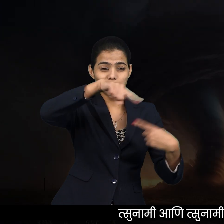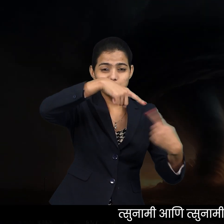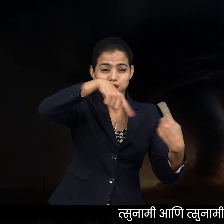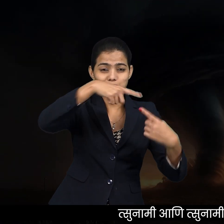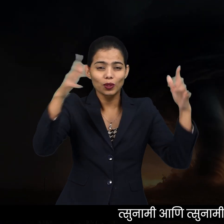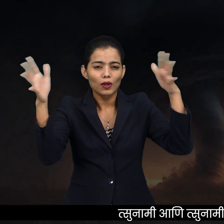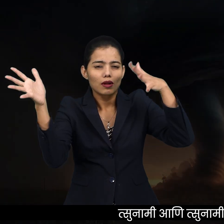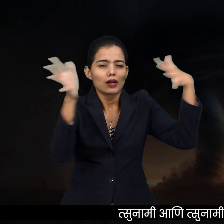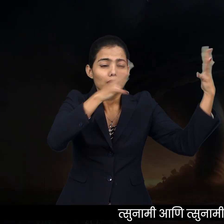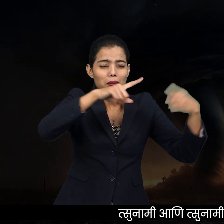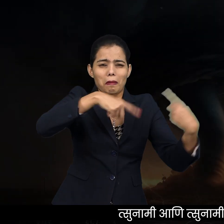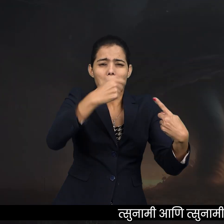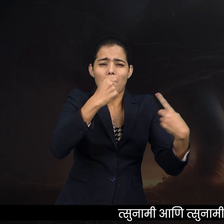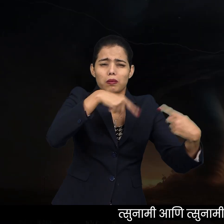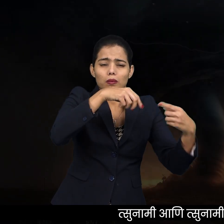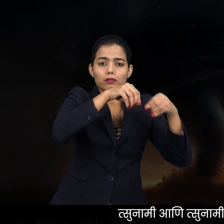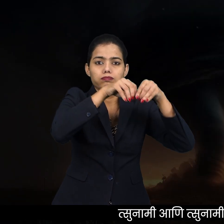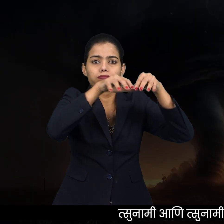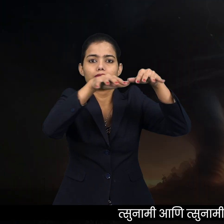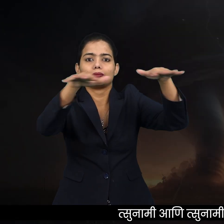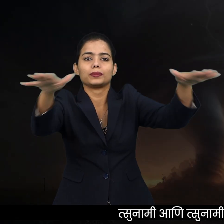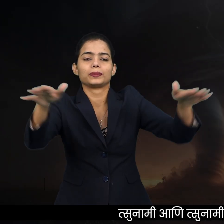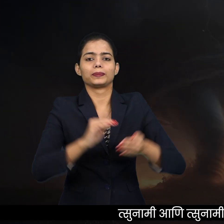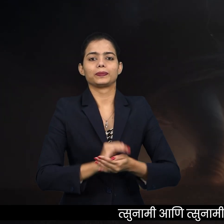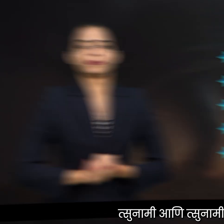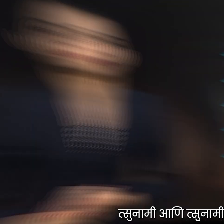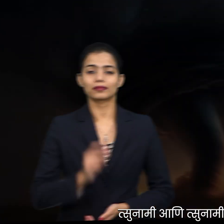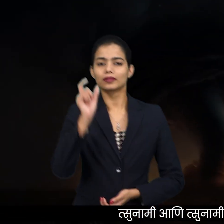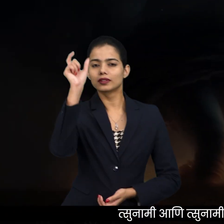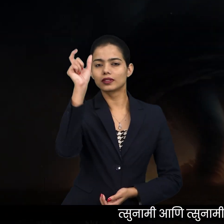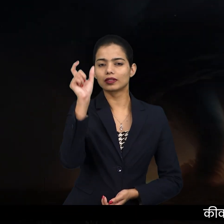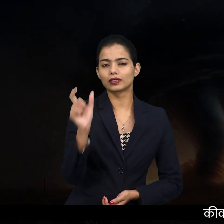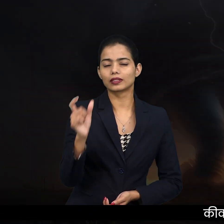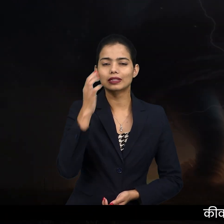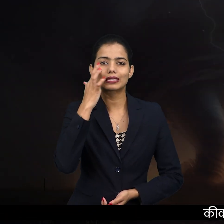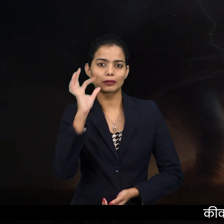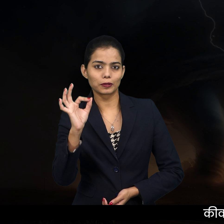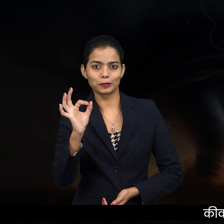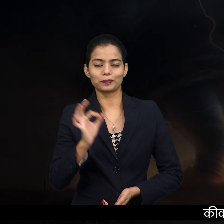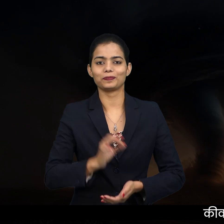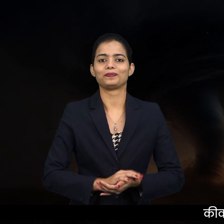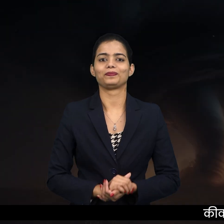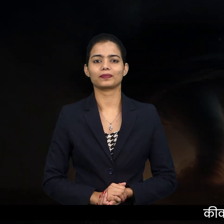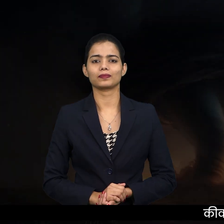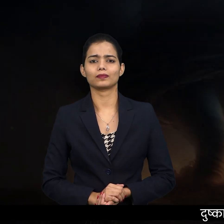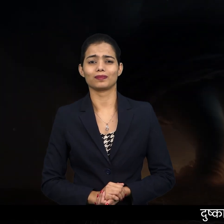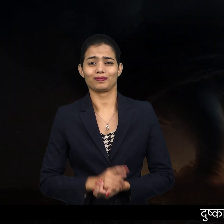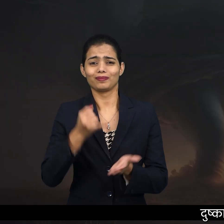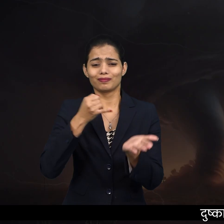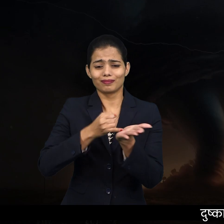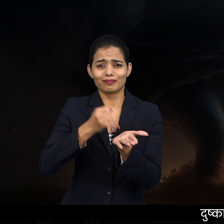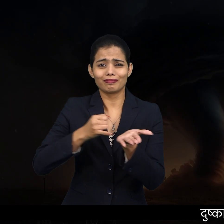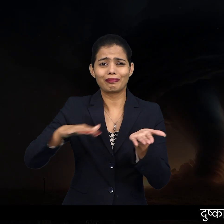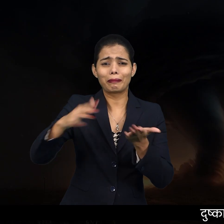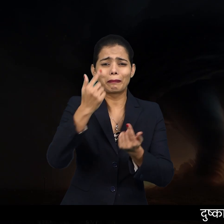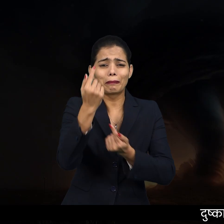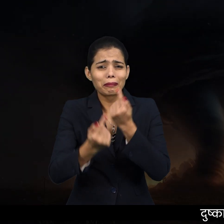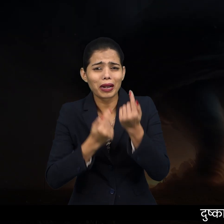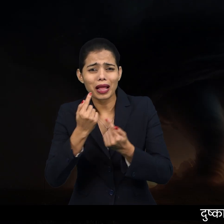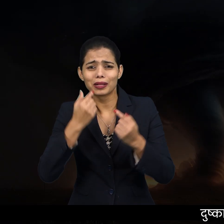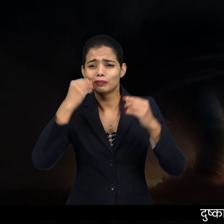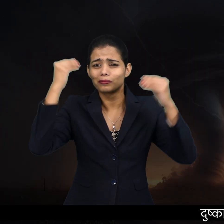पाचवा, सुनामी आणि सुनामीच्या विध्वंसक परिणाम. कीवर्ड: दुष्काळ,